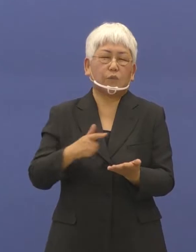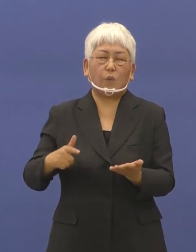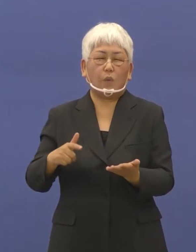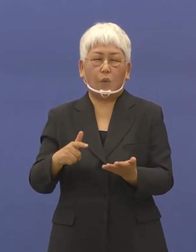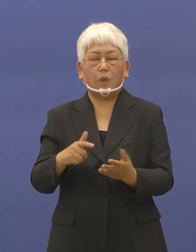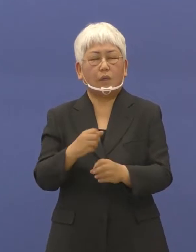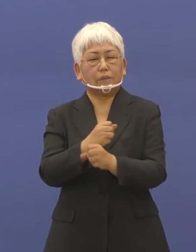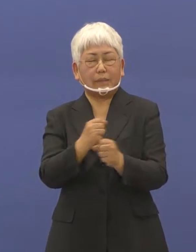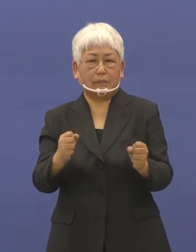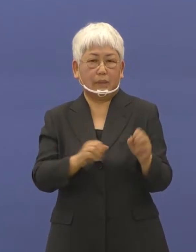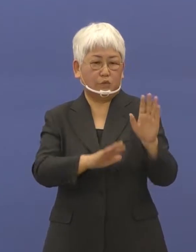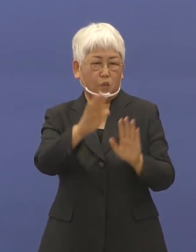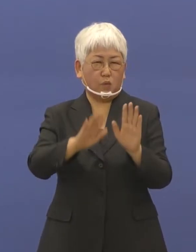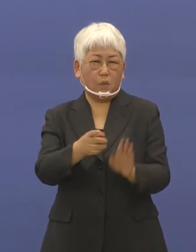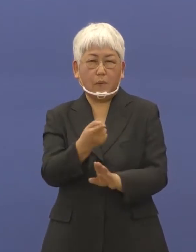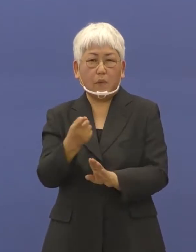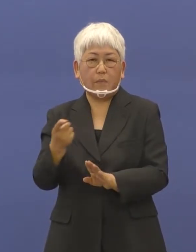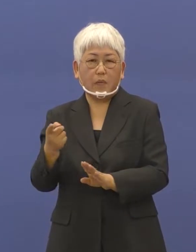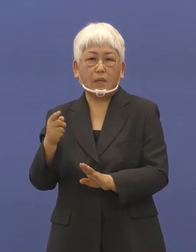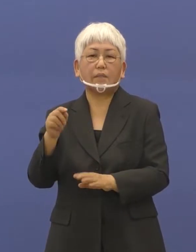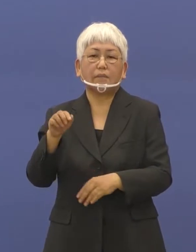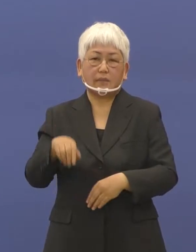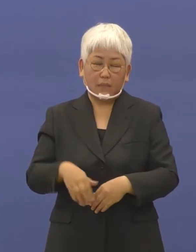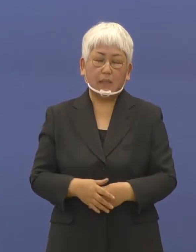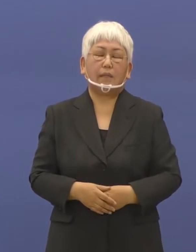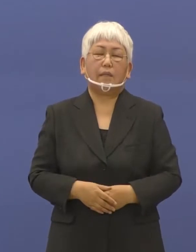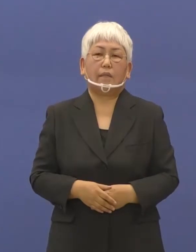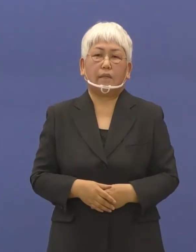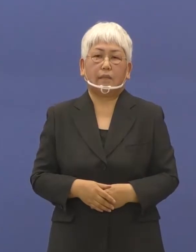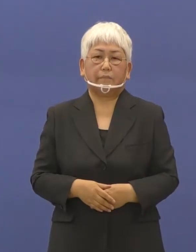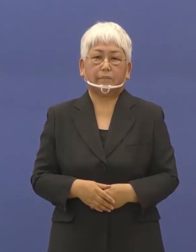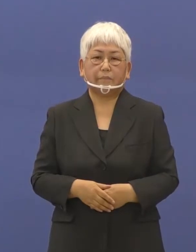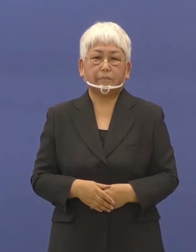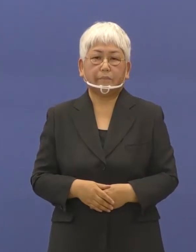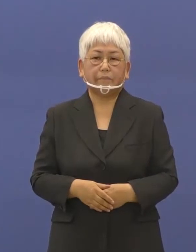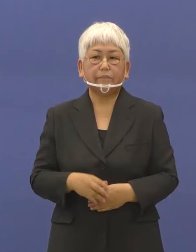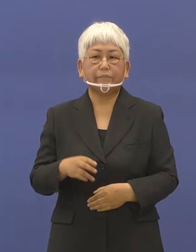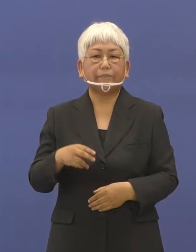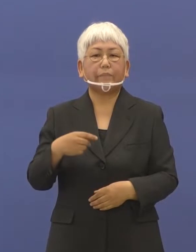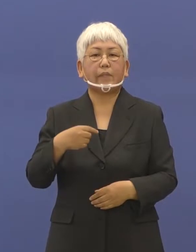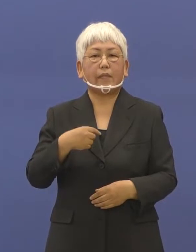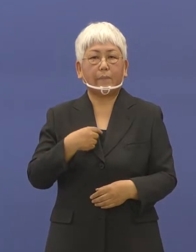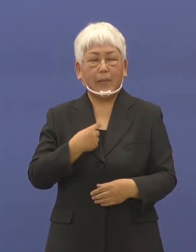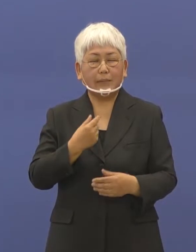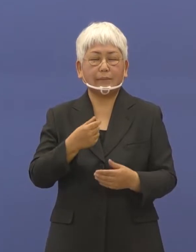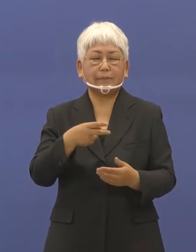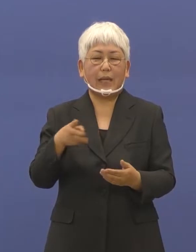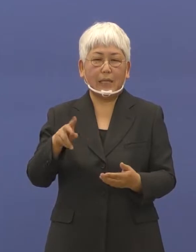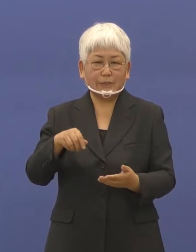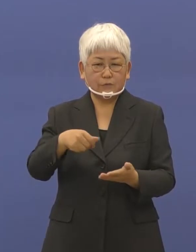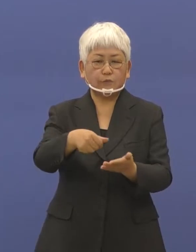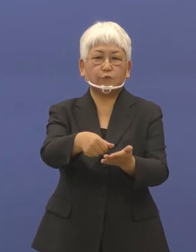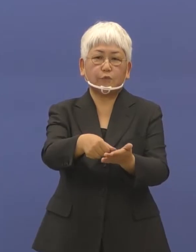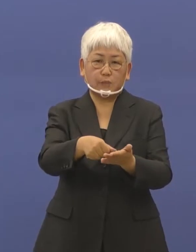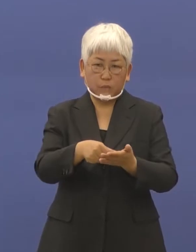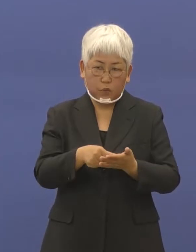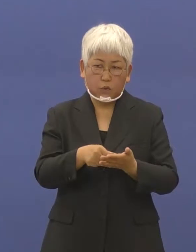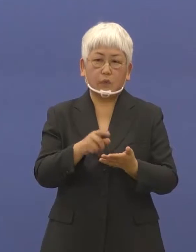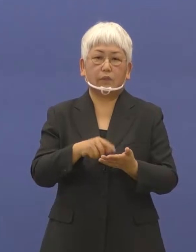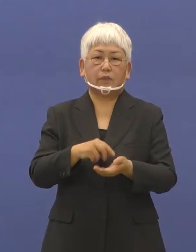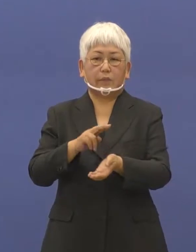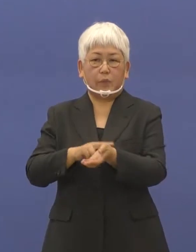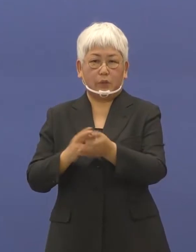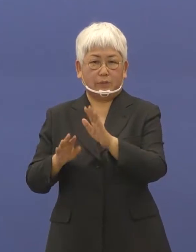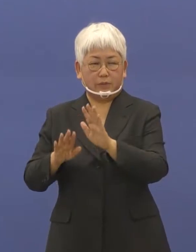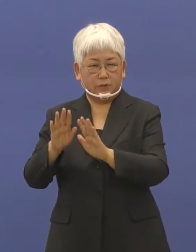ということになりますので、こちらのサービスを利用していただくことによりまして、マイハーシスの登録で療養証明の発行、また